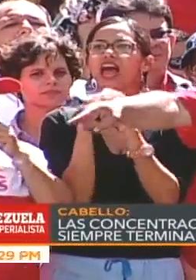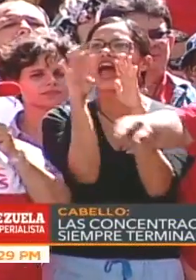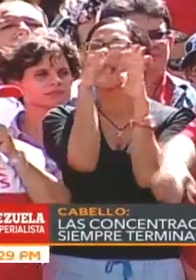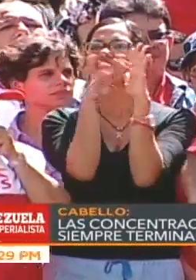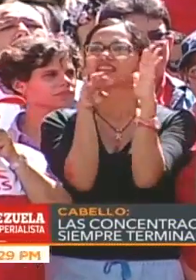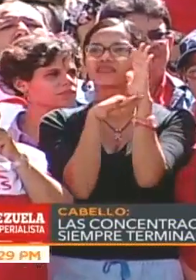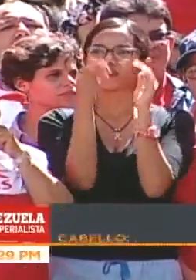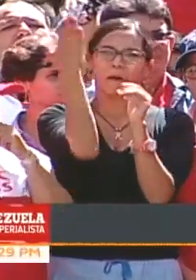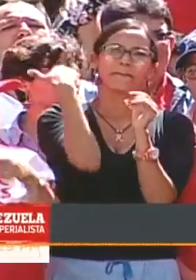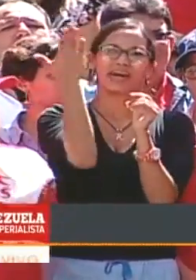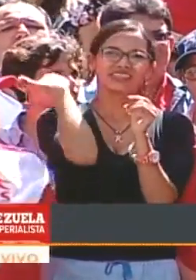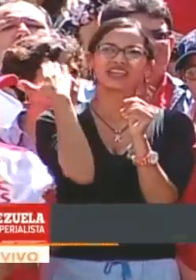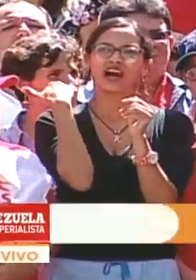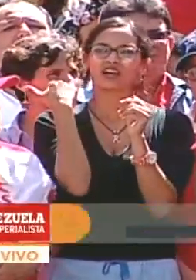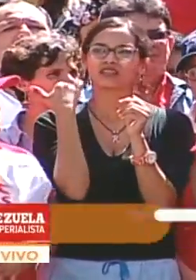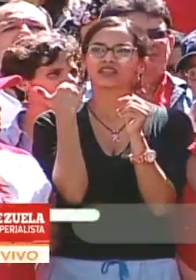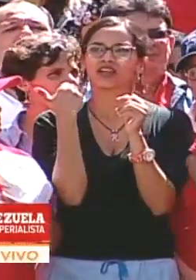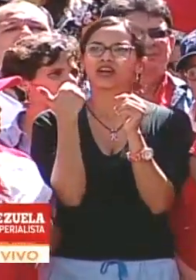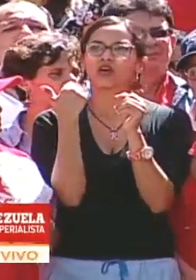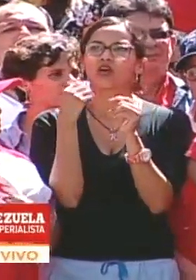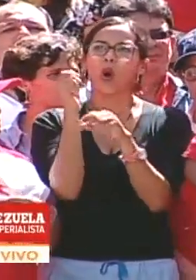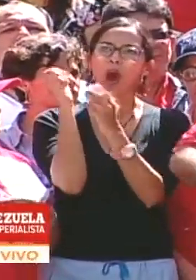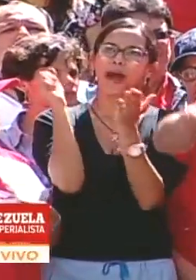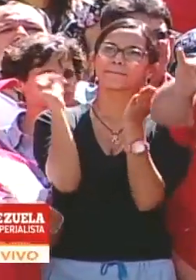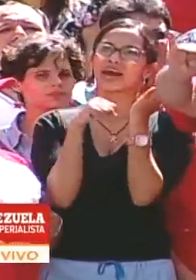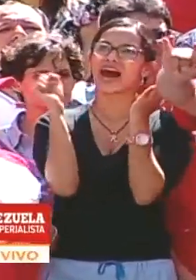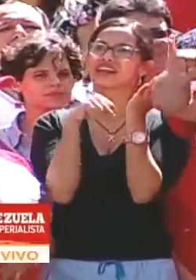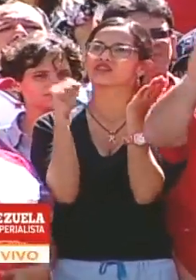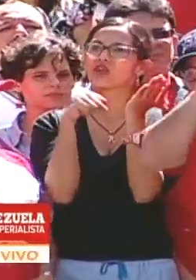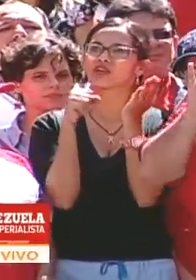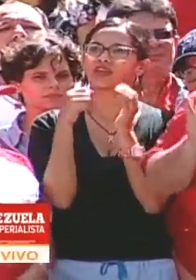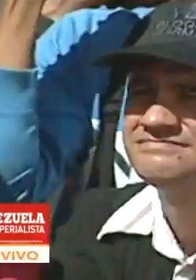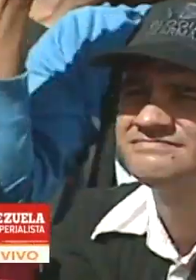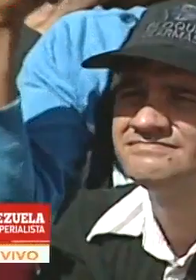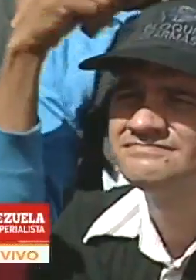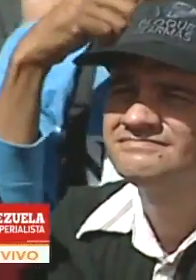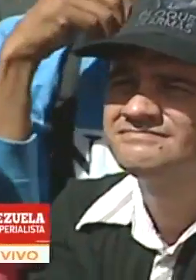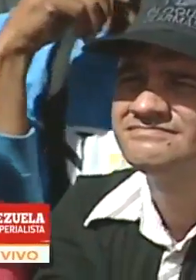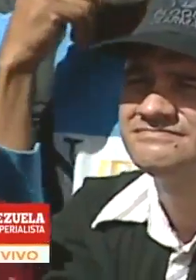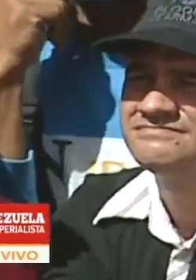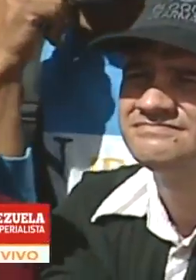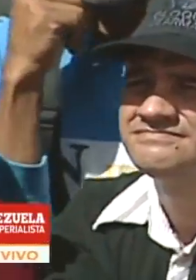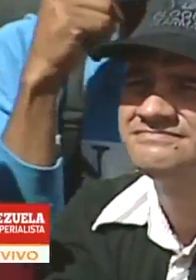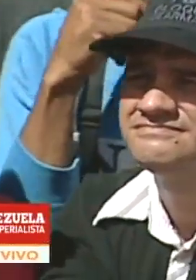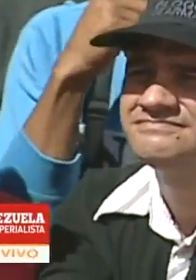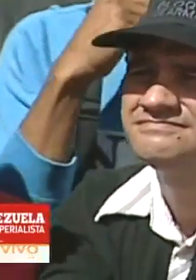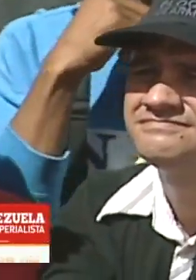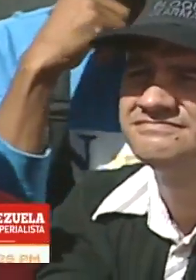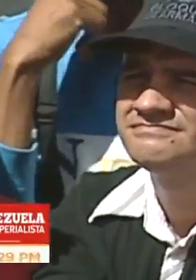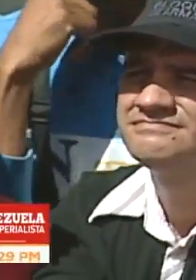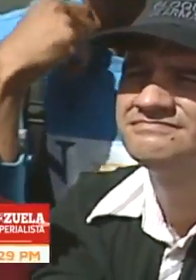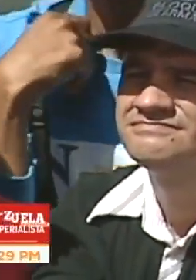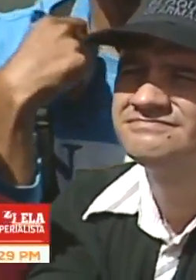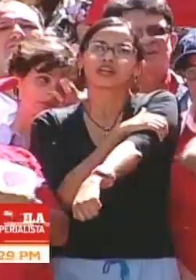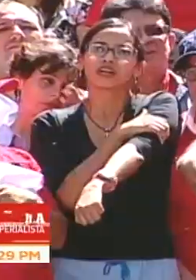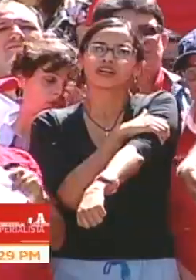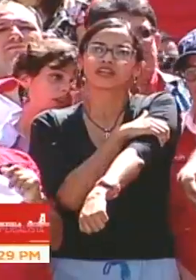programa pasado, con el mazo dando, estaban dos señoras de la oposición. Me